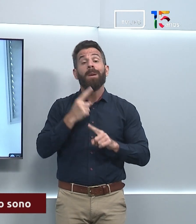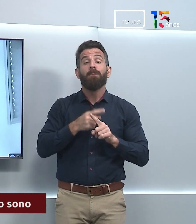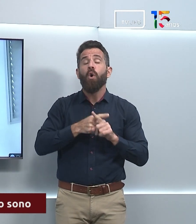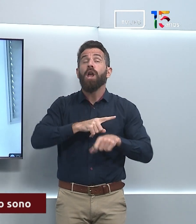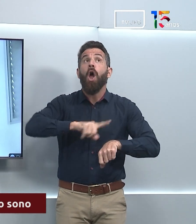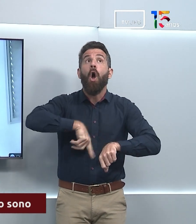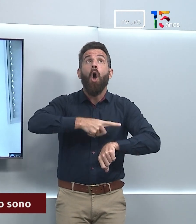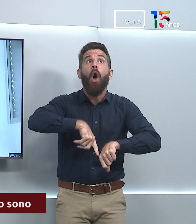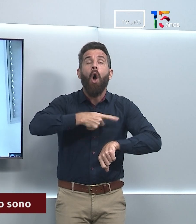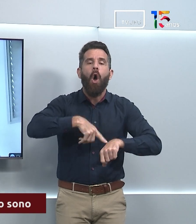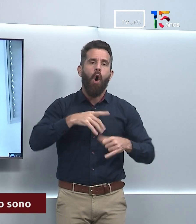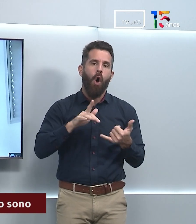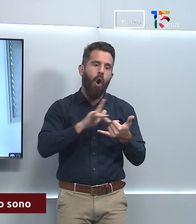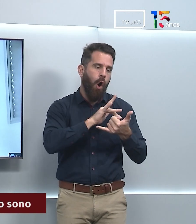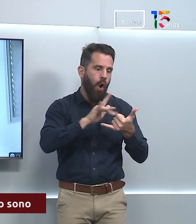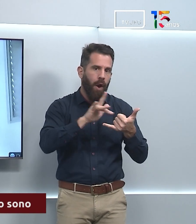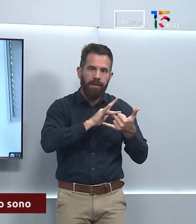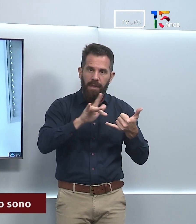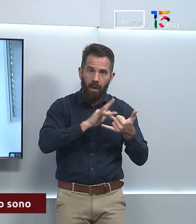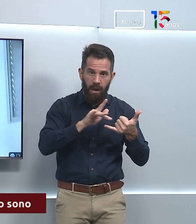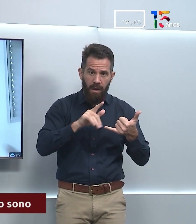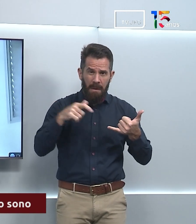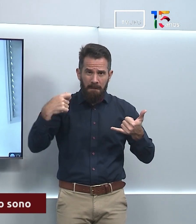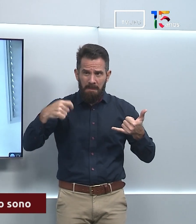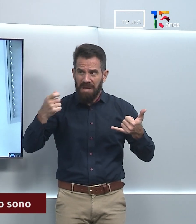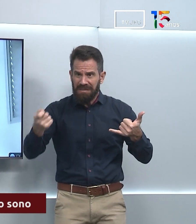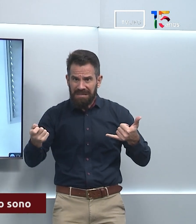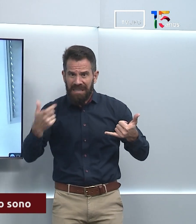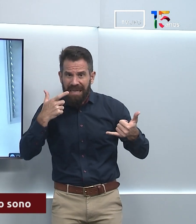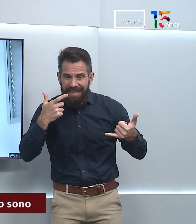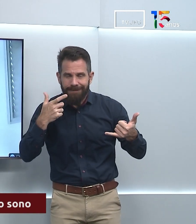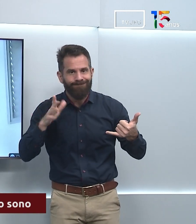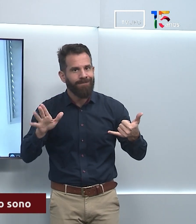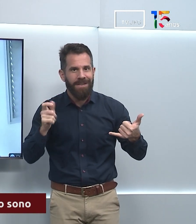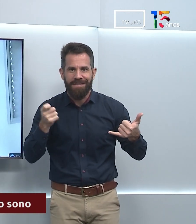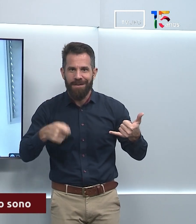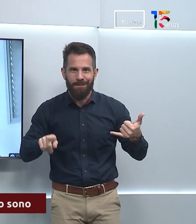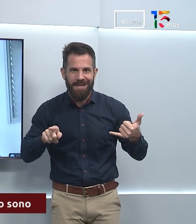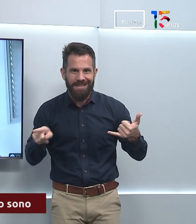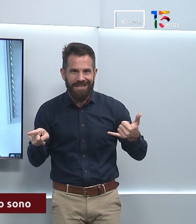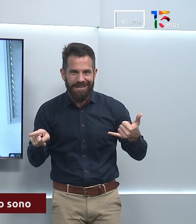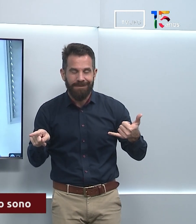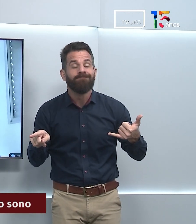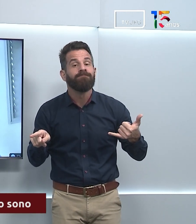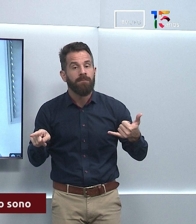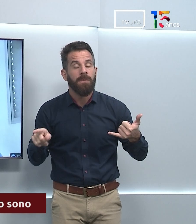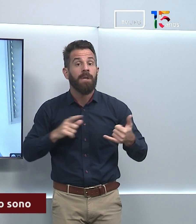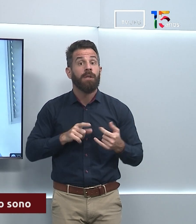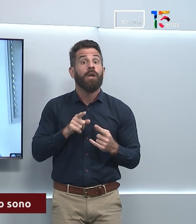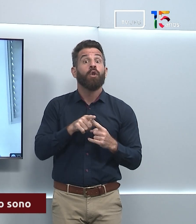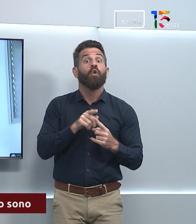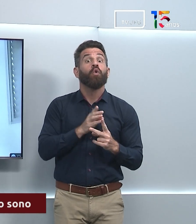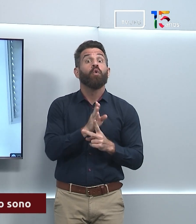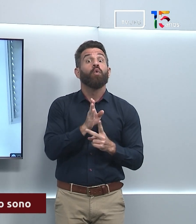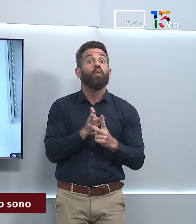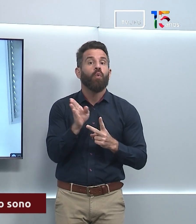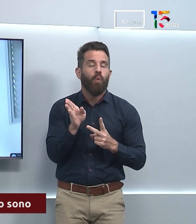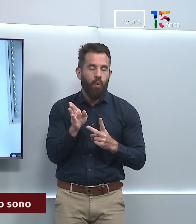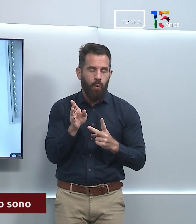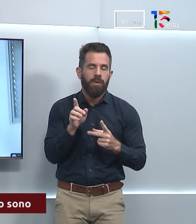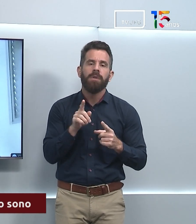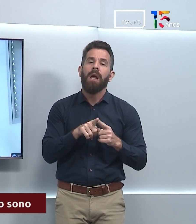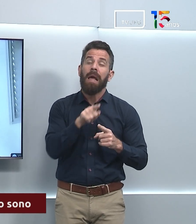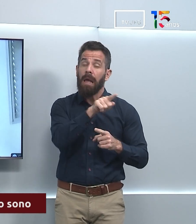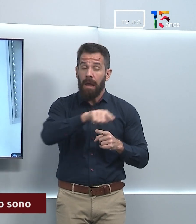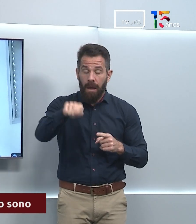a noite, não tem indicação, e é bem o pessoal que está usando, né? Então, as duas indicações mesmo de melatonina, essa